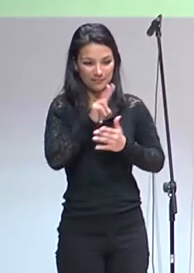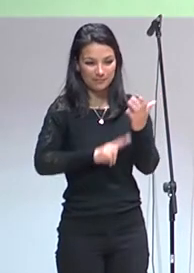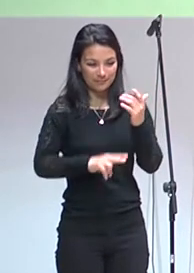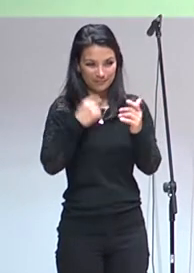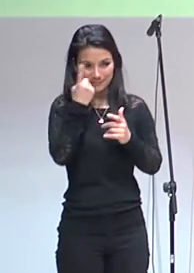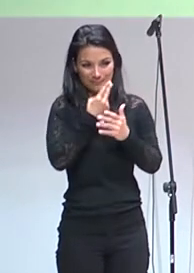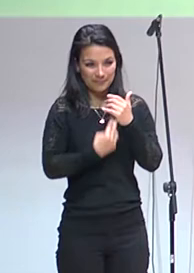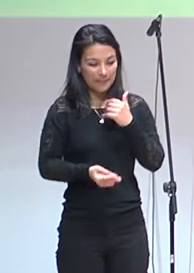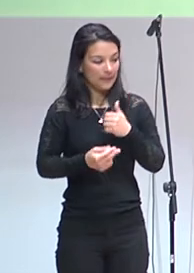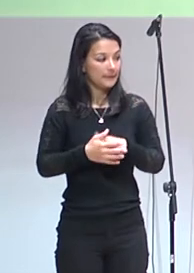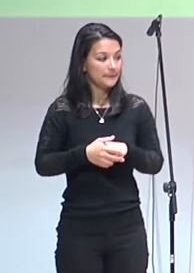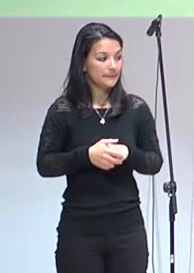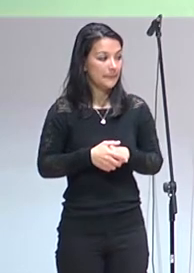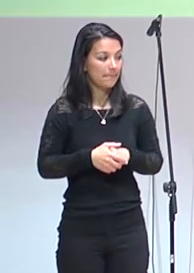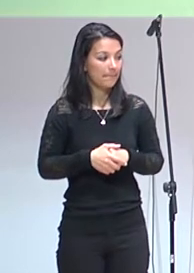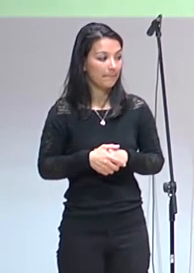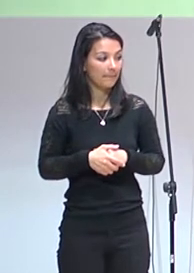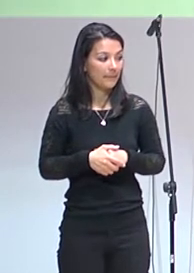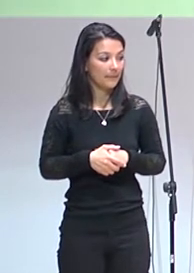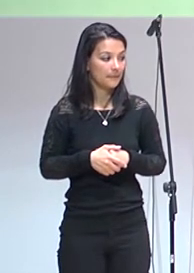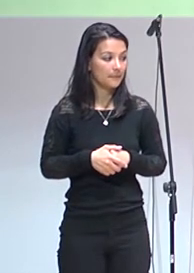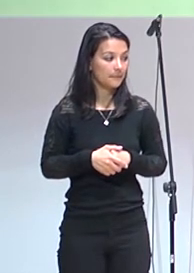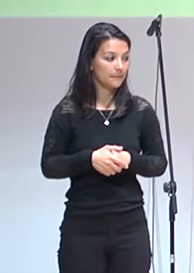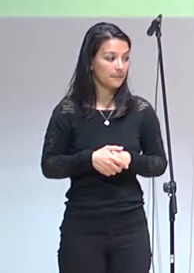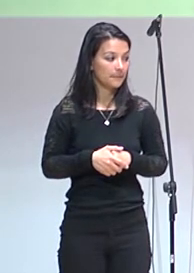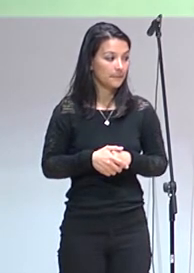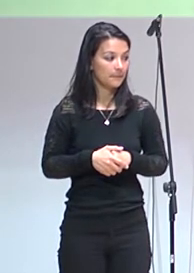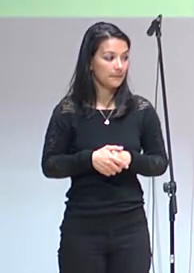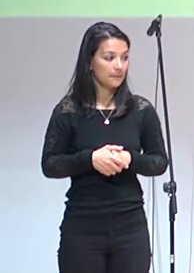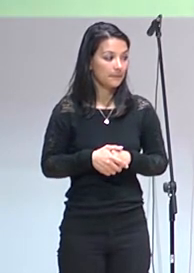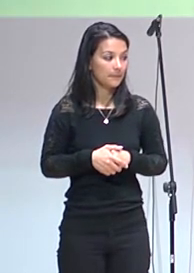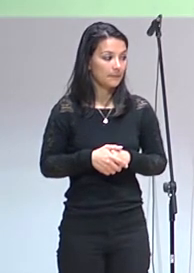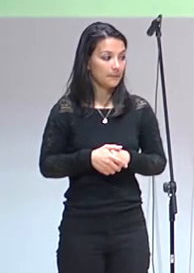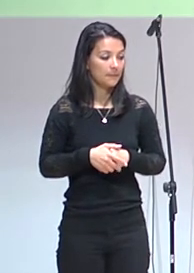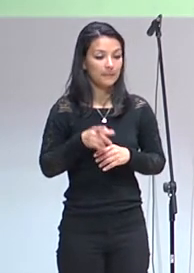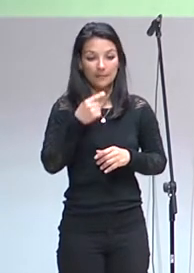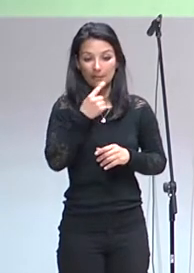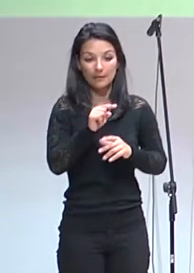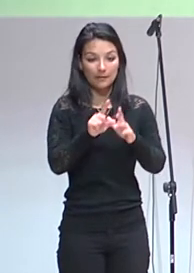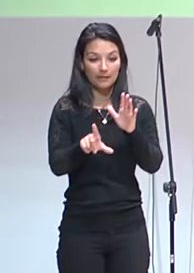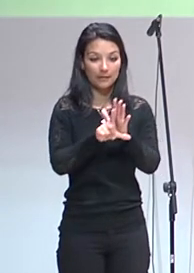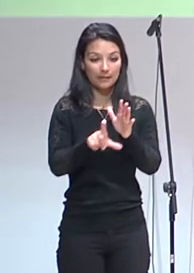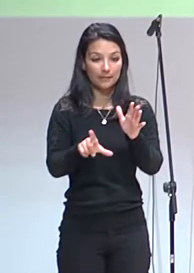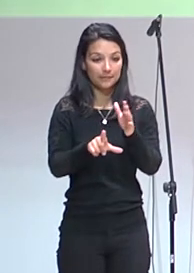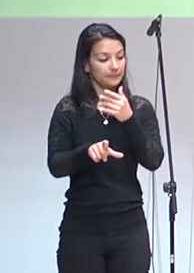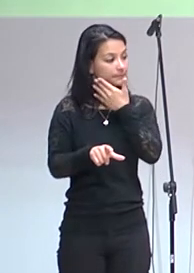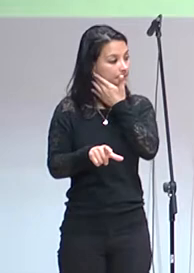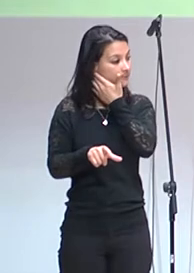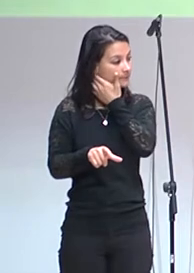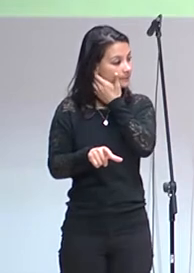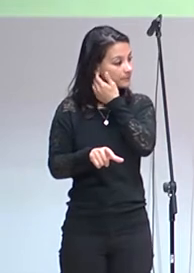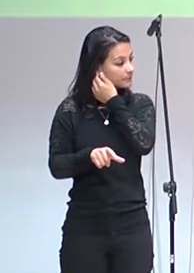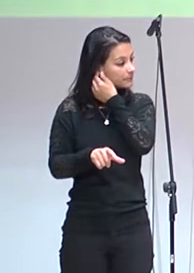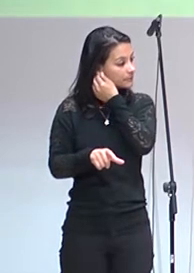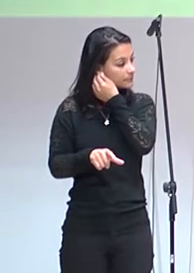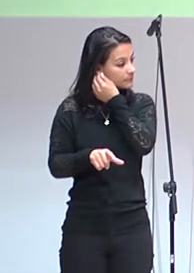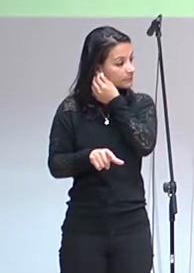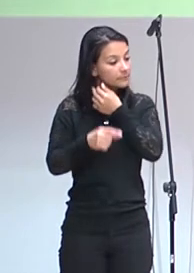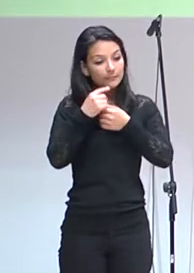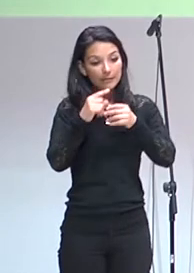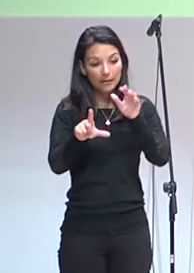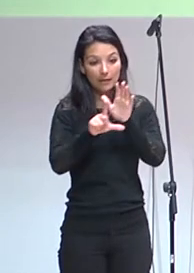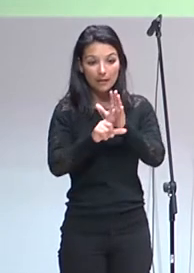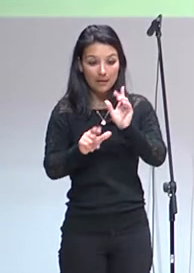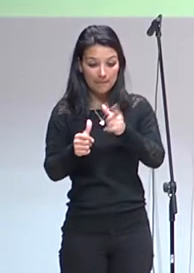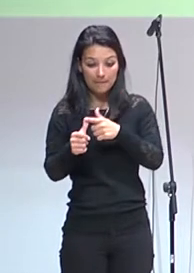moneda, ¿sí? Entonces, la ley no va primero que lo